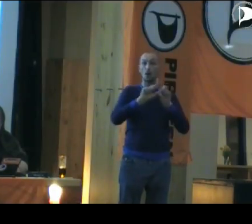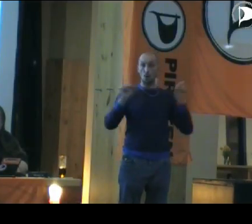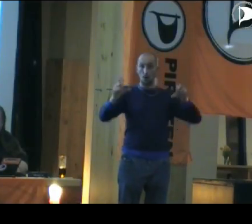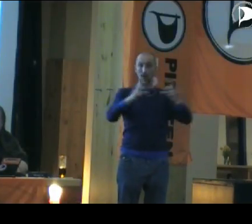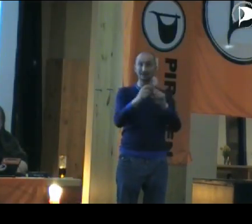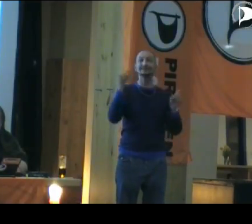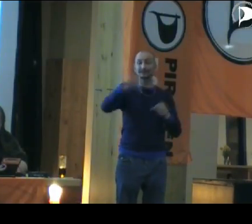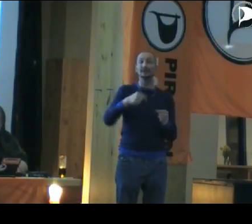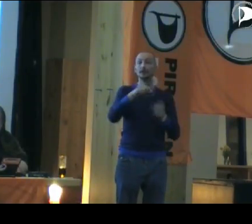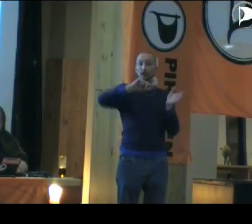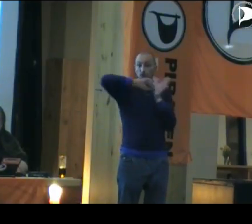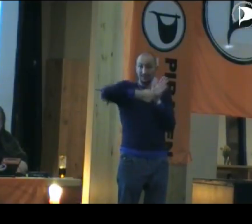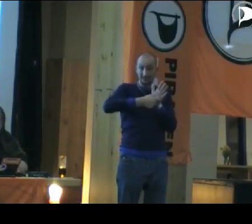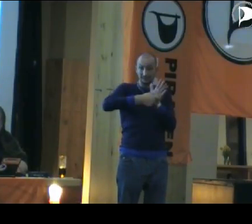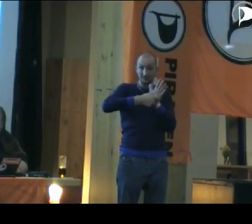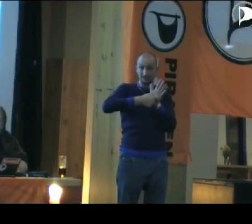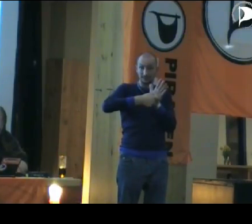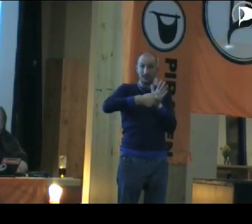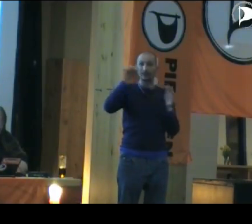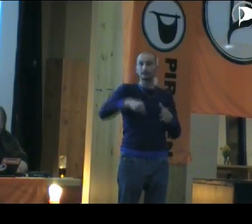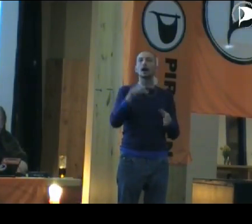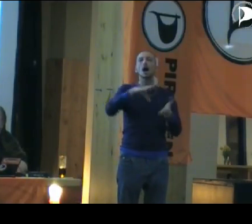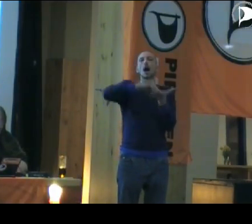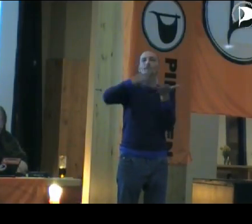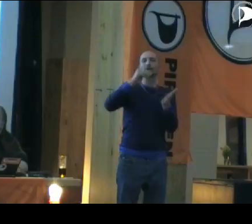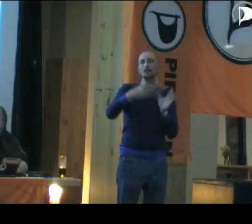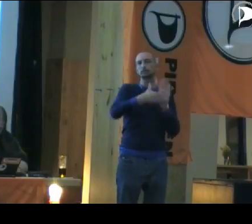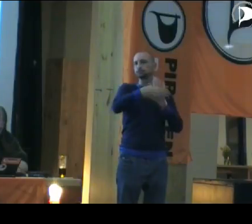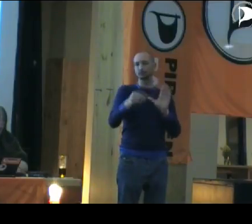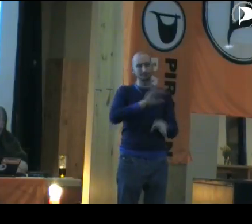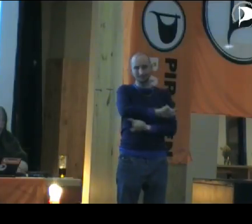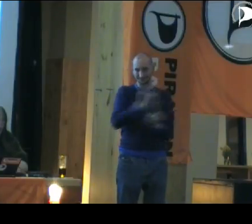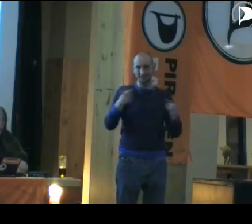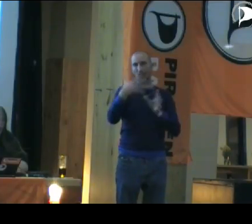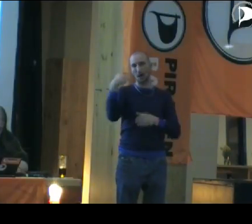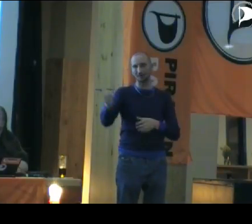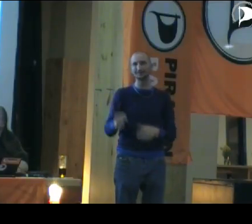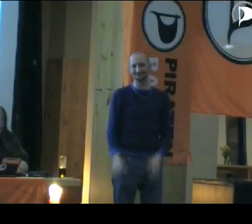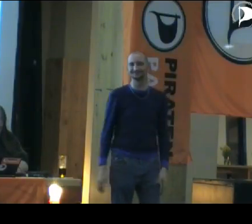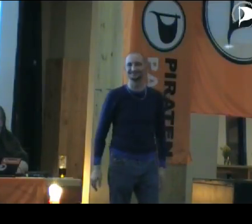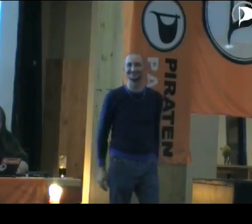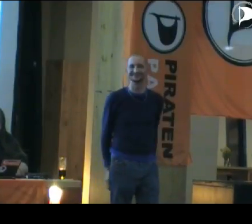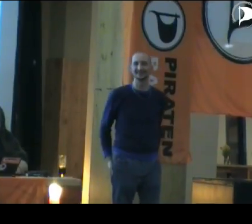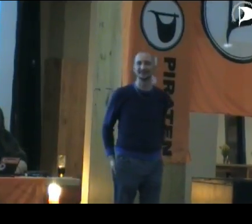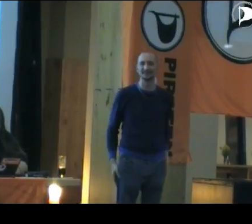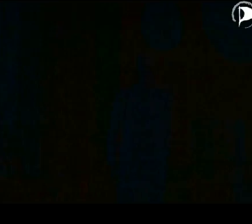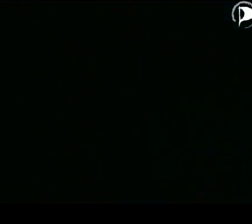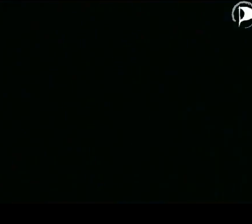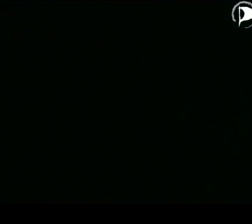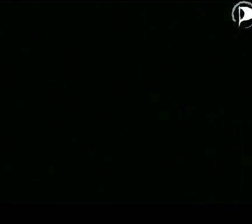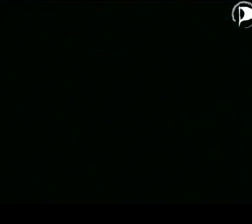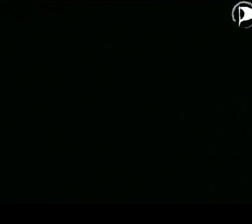ordnung zu verschließen ich bitte alle bildaufzeichnungen die auszeichnenden zu stoppen